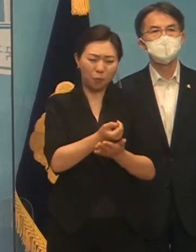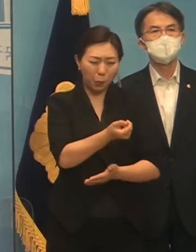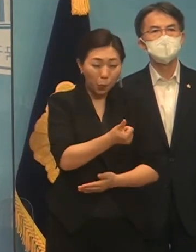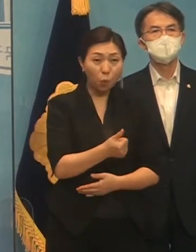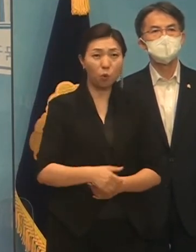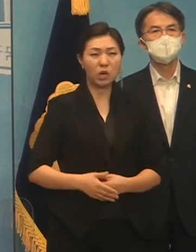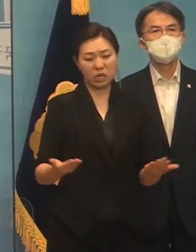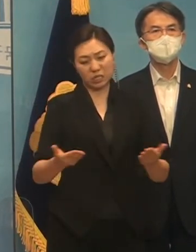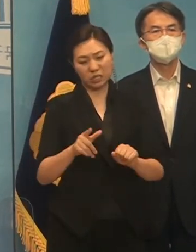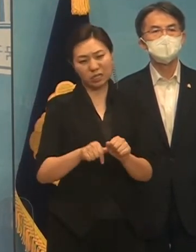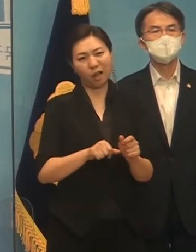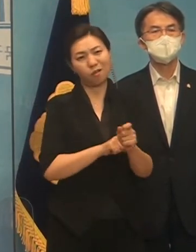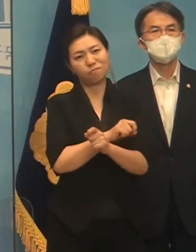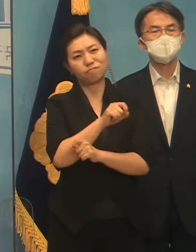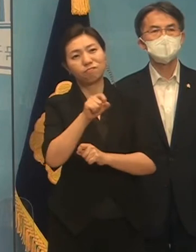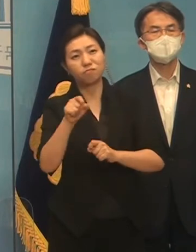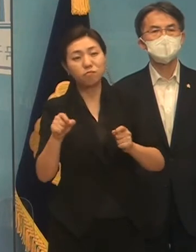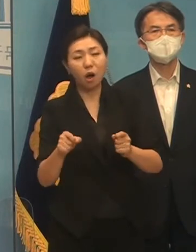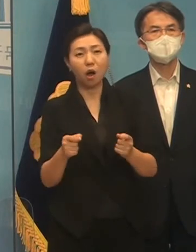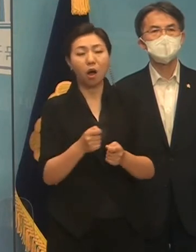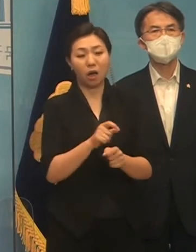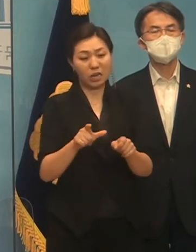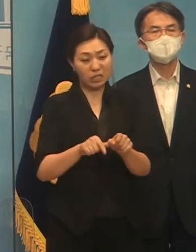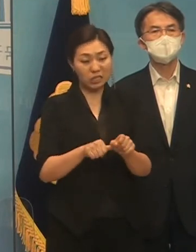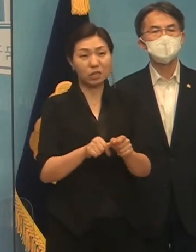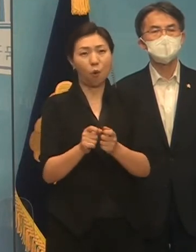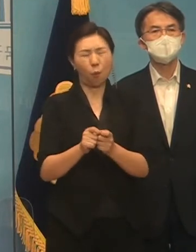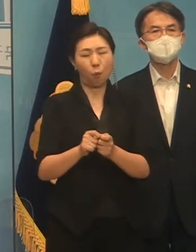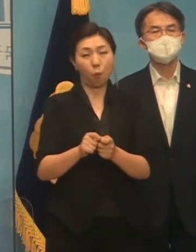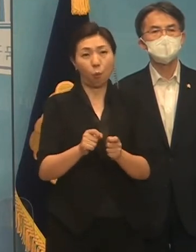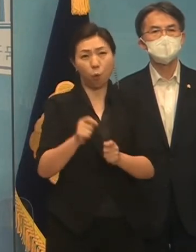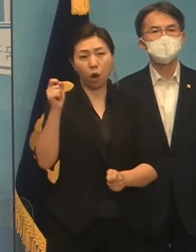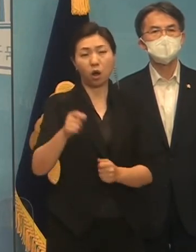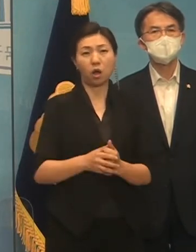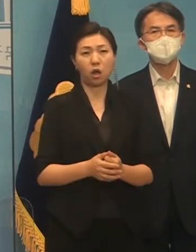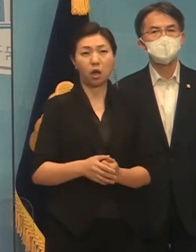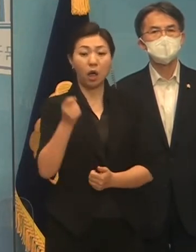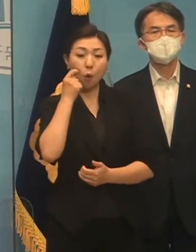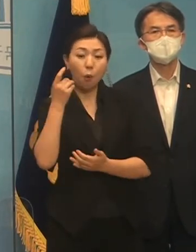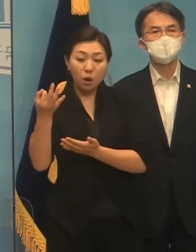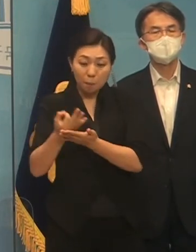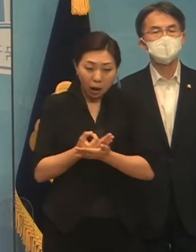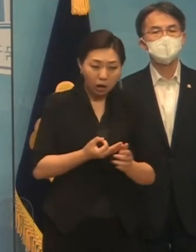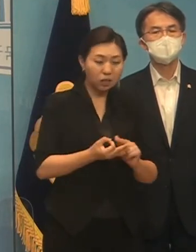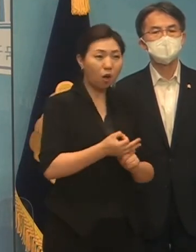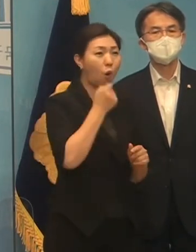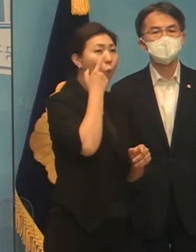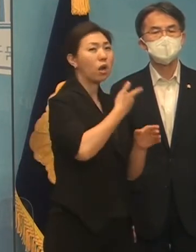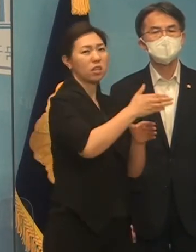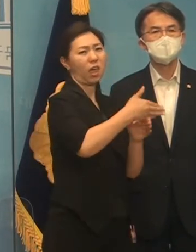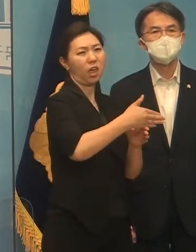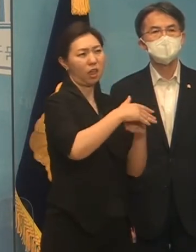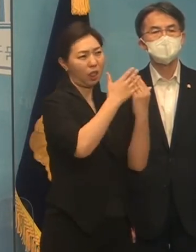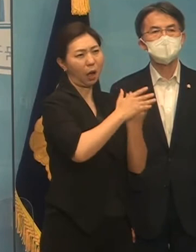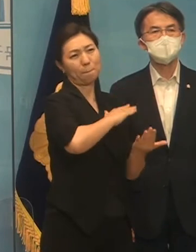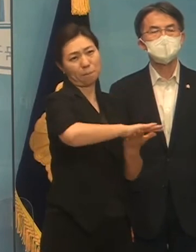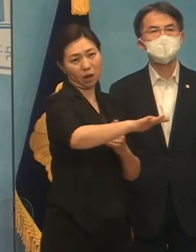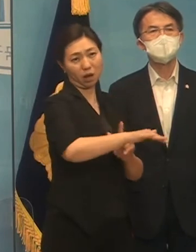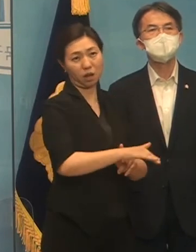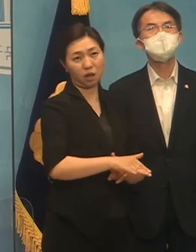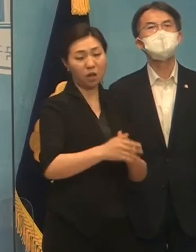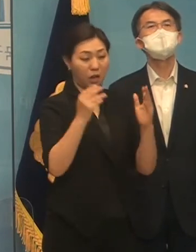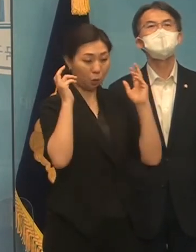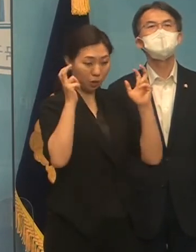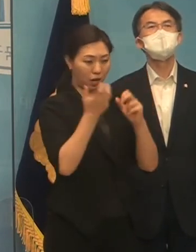근무 시간은 깁니다. 월급을 받아 집세로 다 냅니다. 이 직장, 저 직장을 옮겨